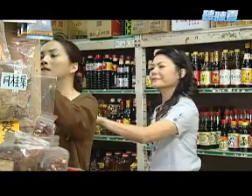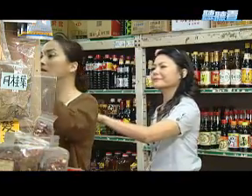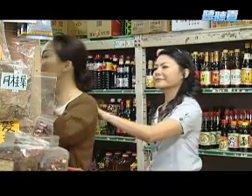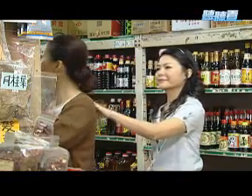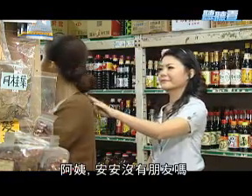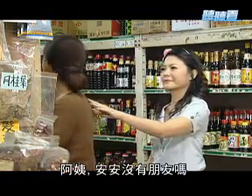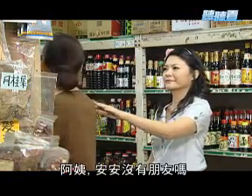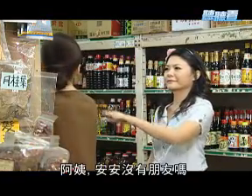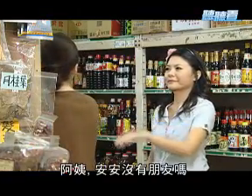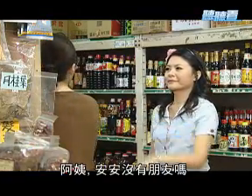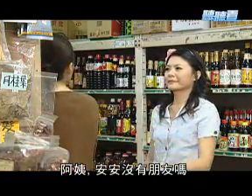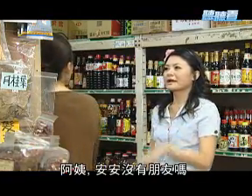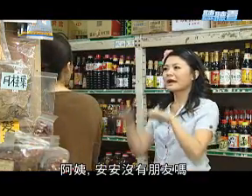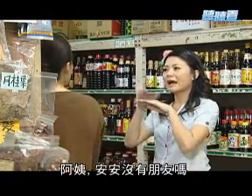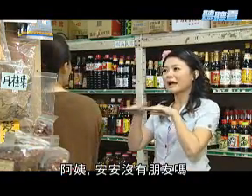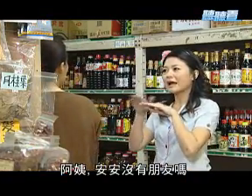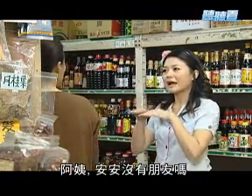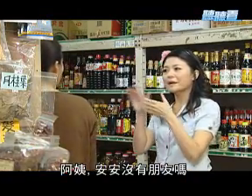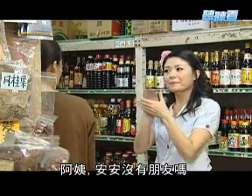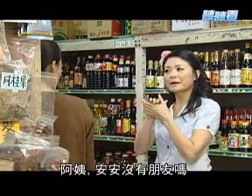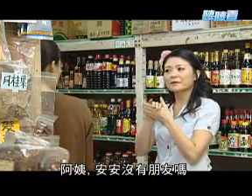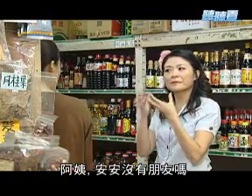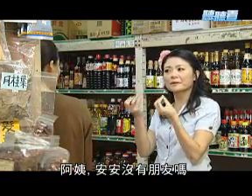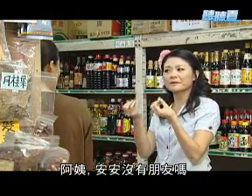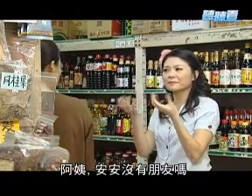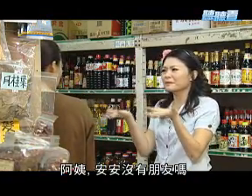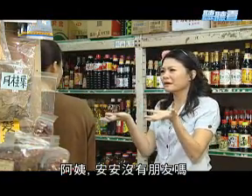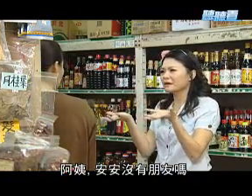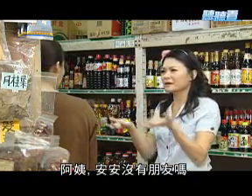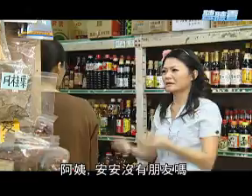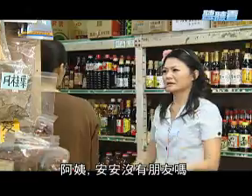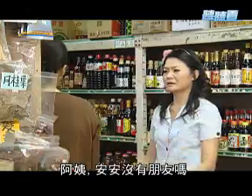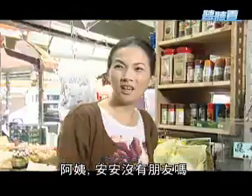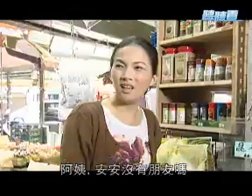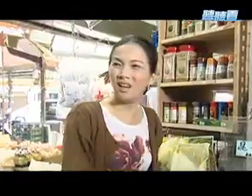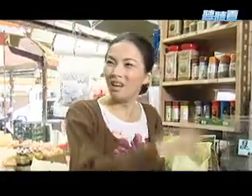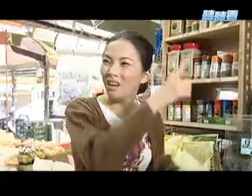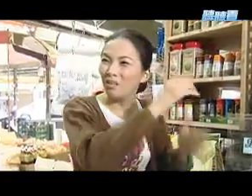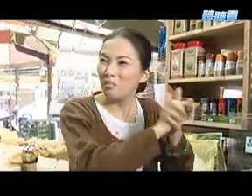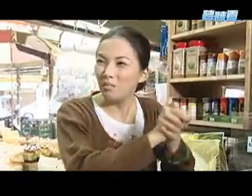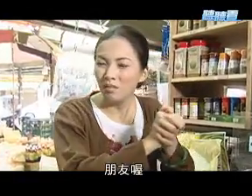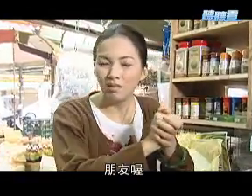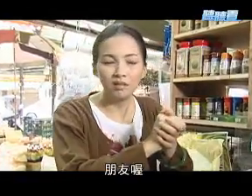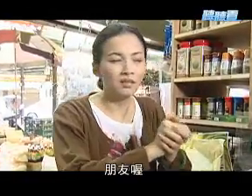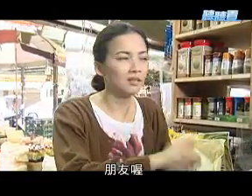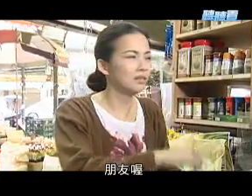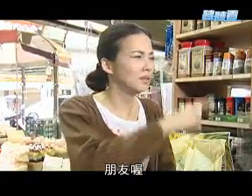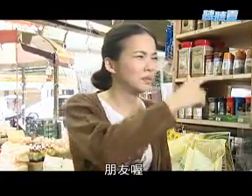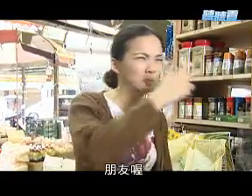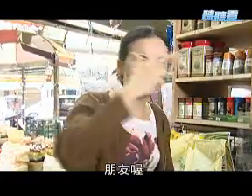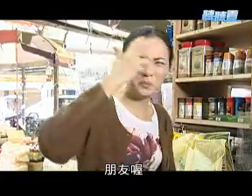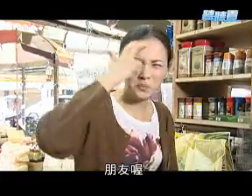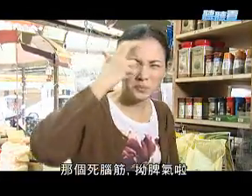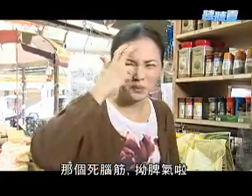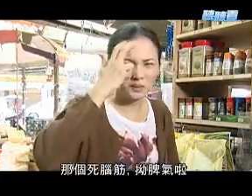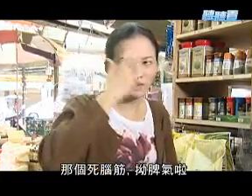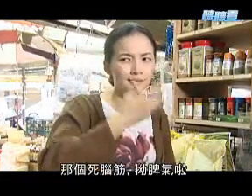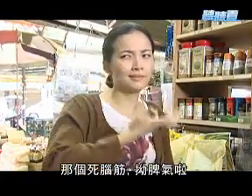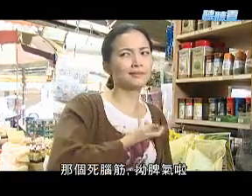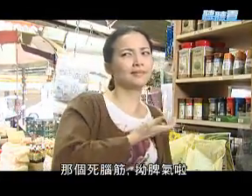阿姨。安安没有朋友吗？ 朋友，那个死脑筋，